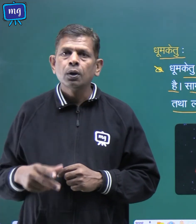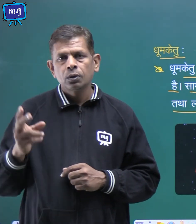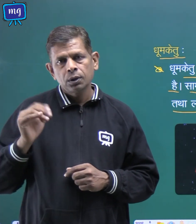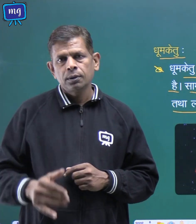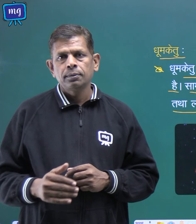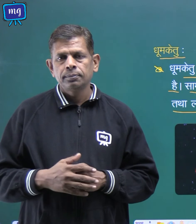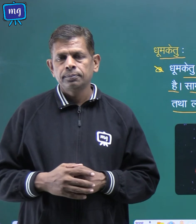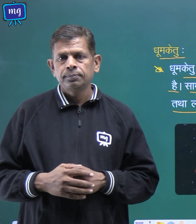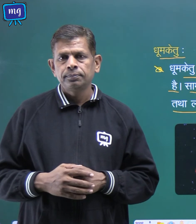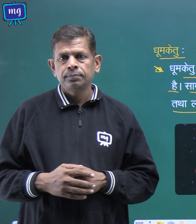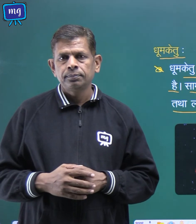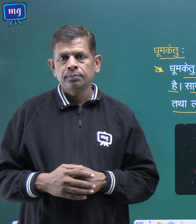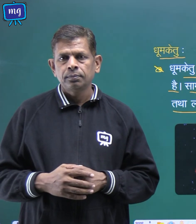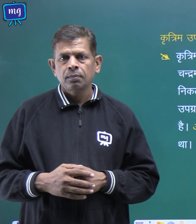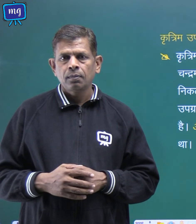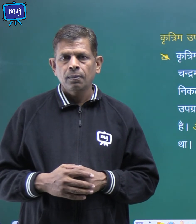होते हैं।